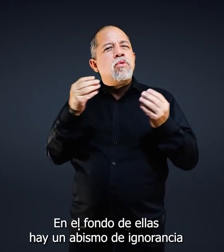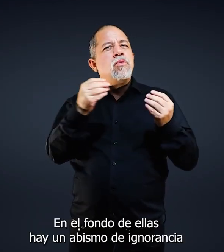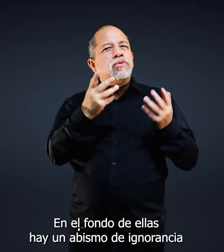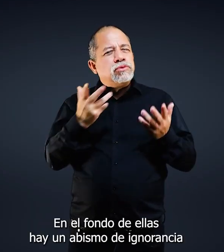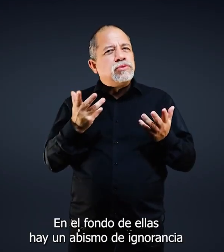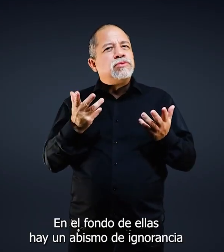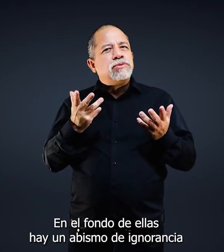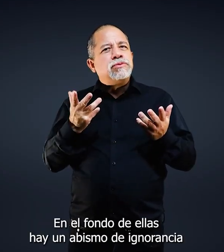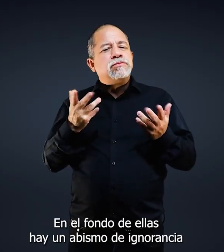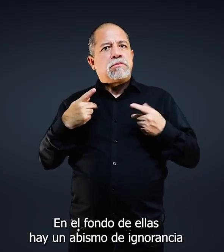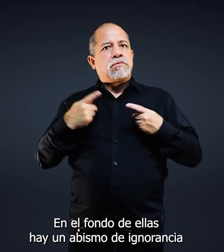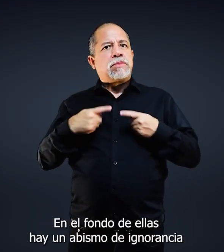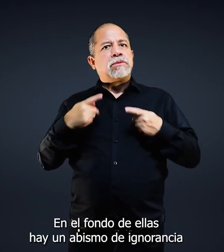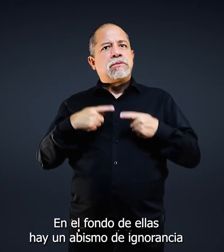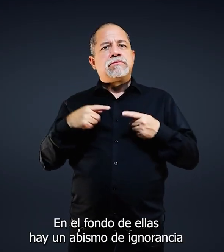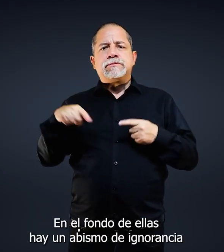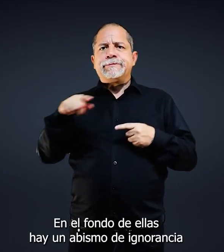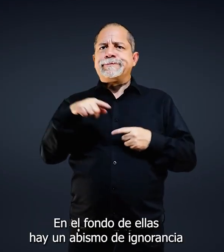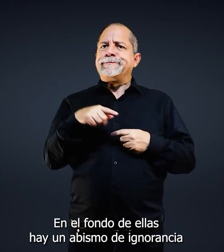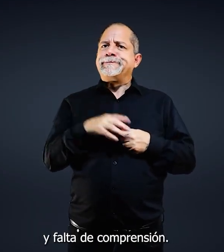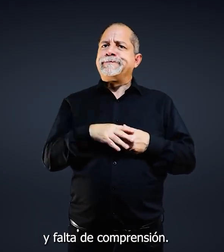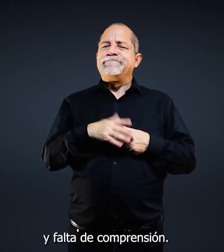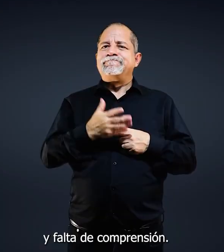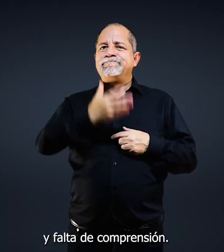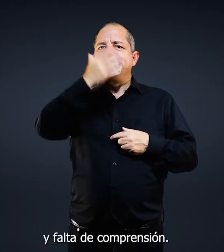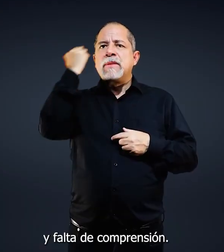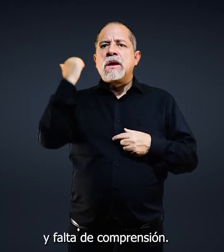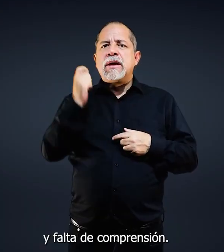ellas hay un abismo de ignorancia y falta de comprensión.